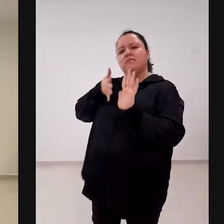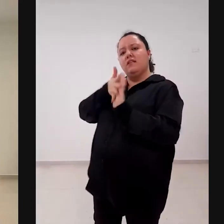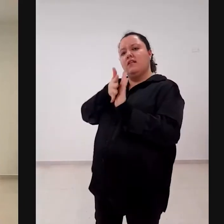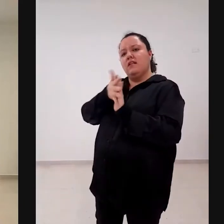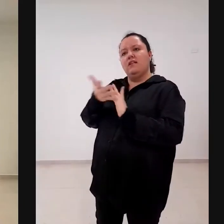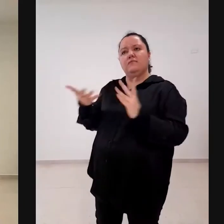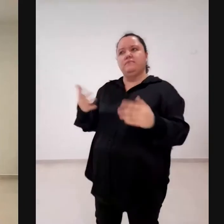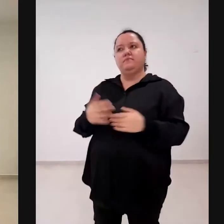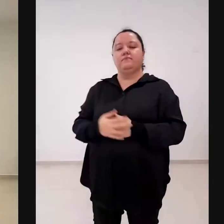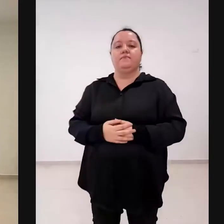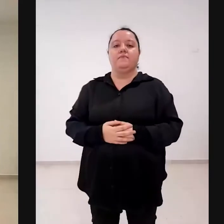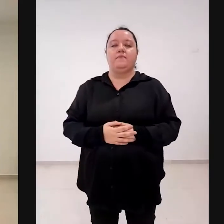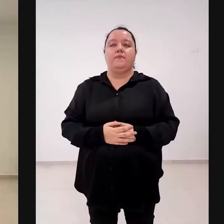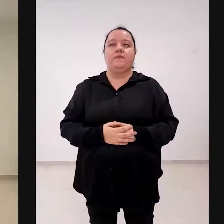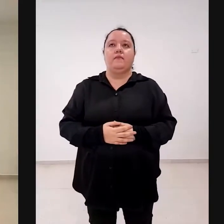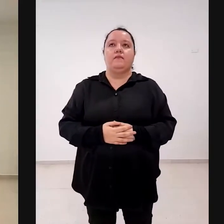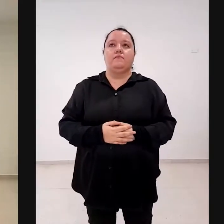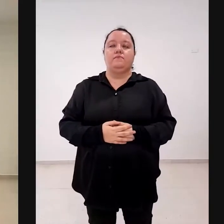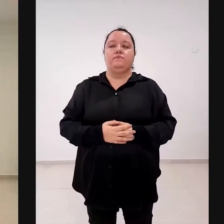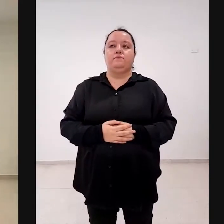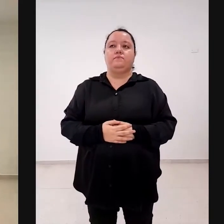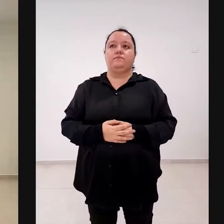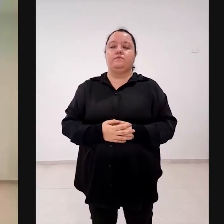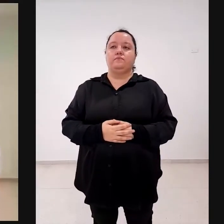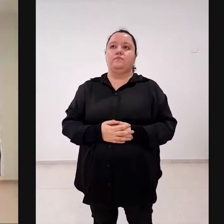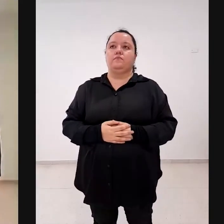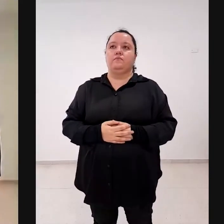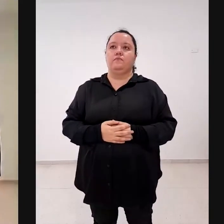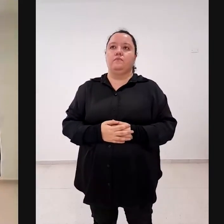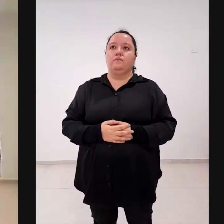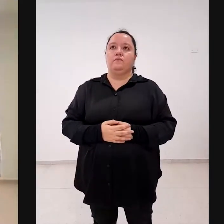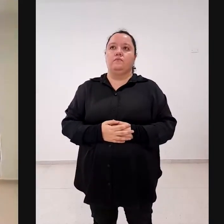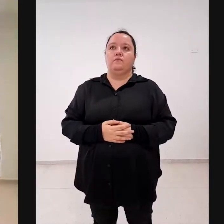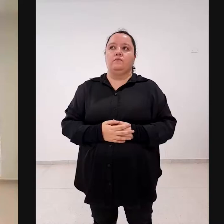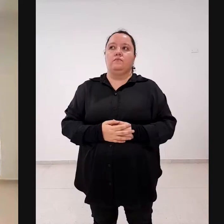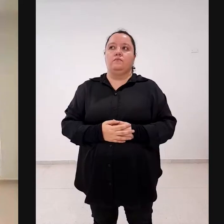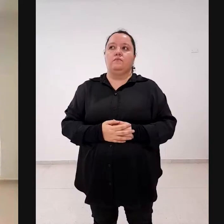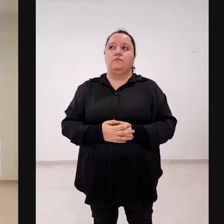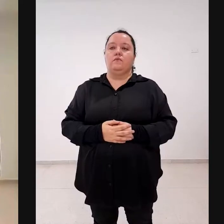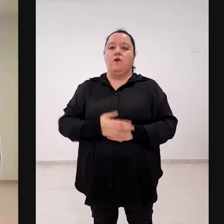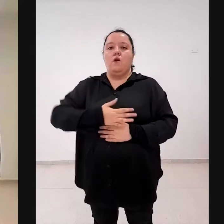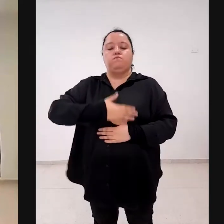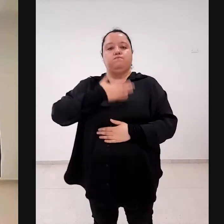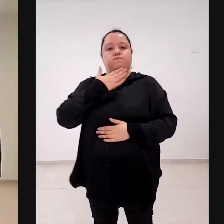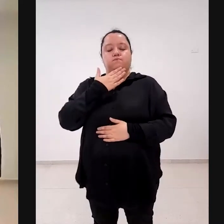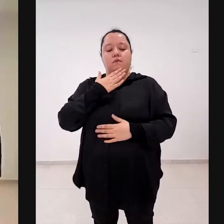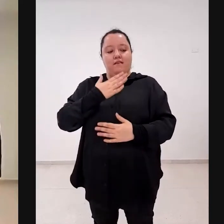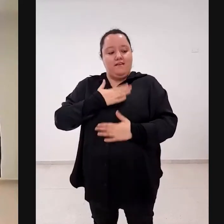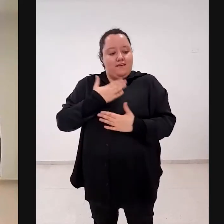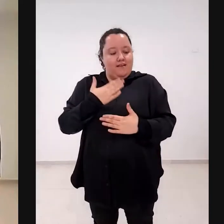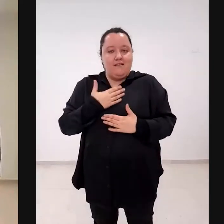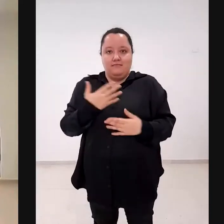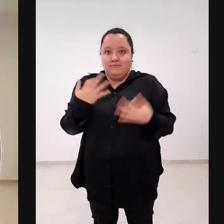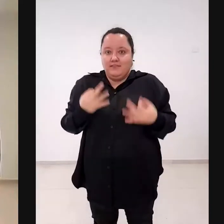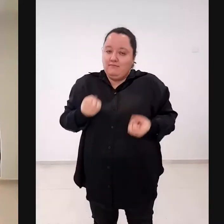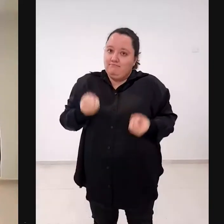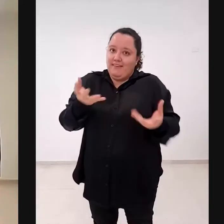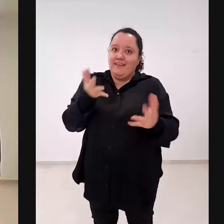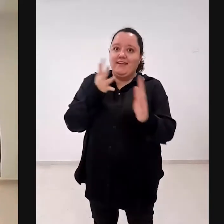la satisfacción compartiéndoles la alegría que sentimos por